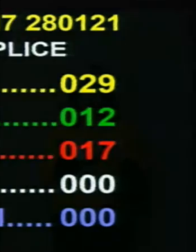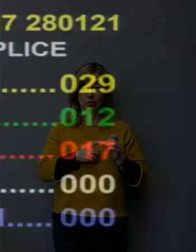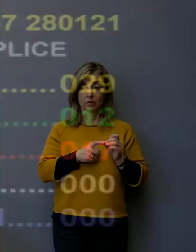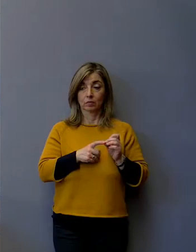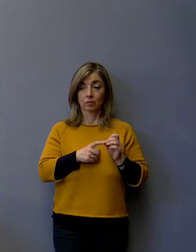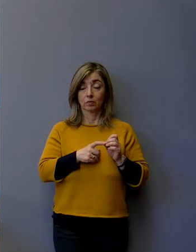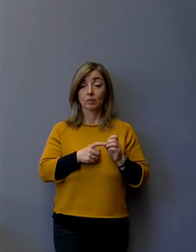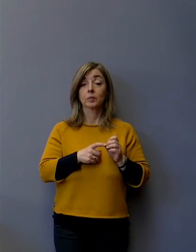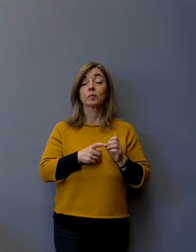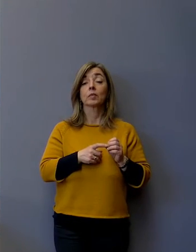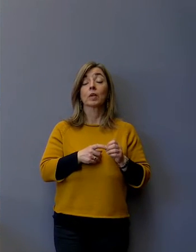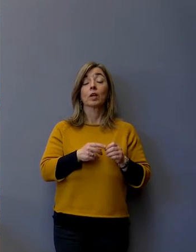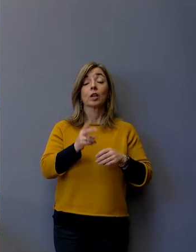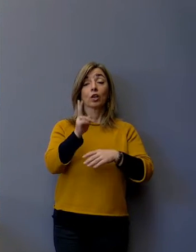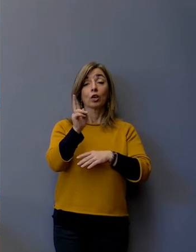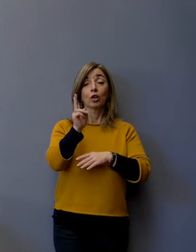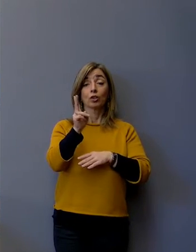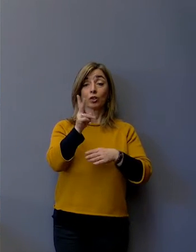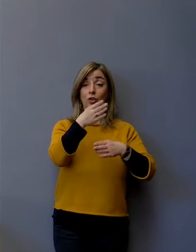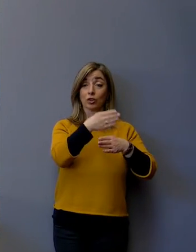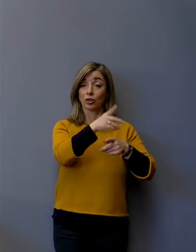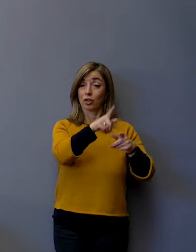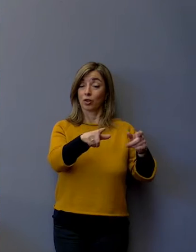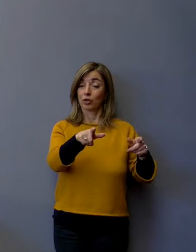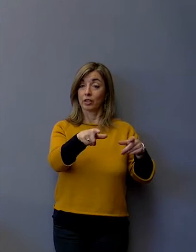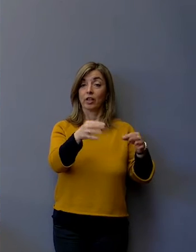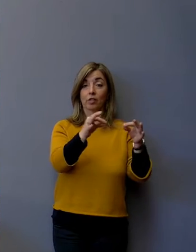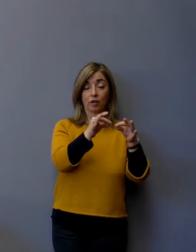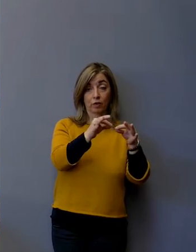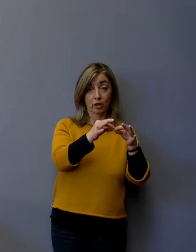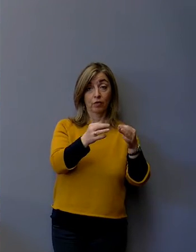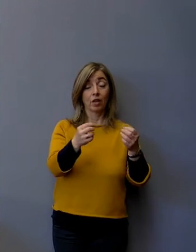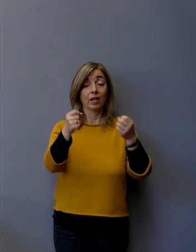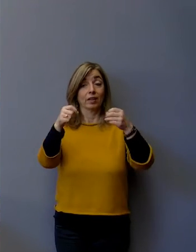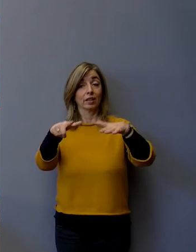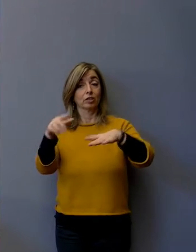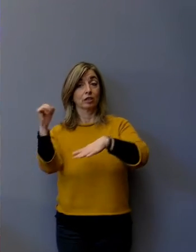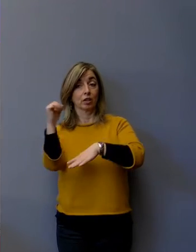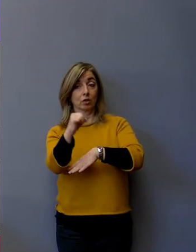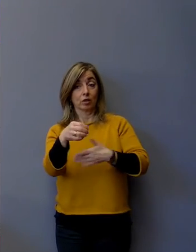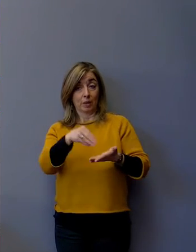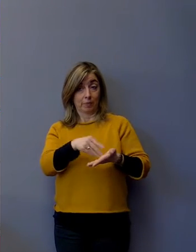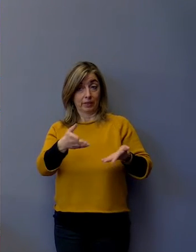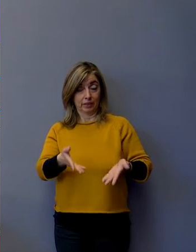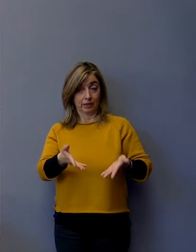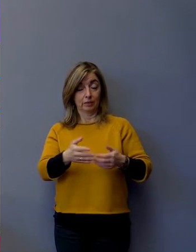dodici consiglieri favorevoli e 17 contrari in presenza consigliera avvenente